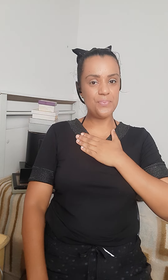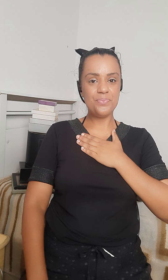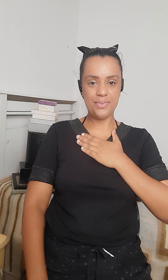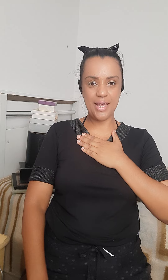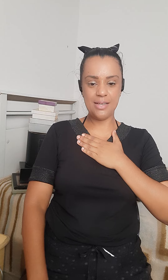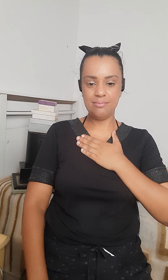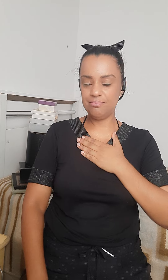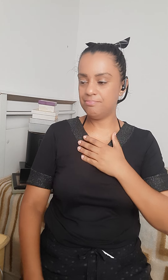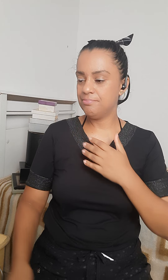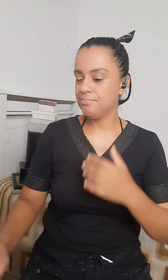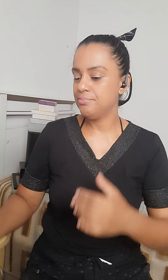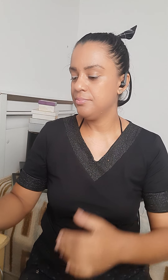tá?